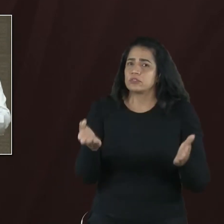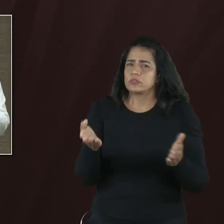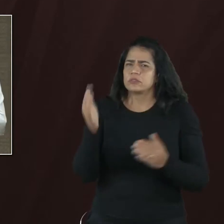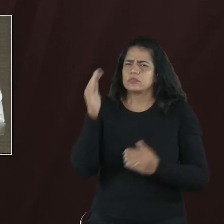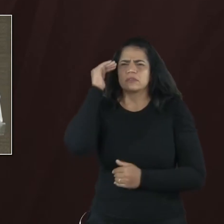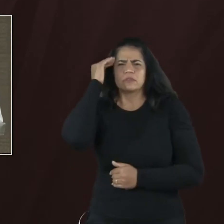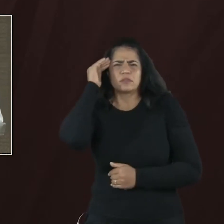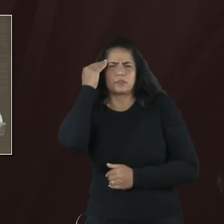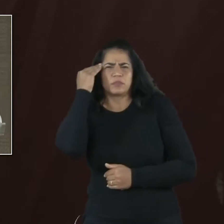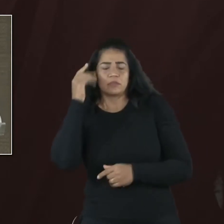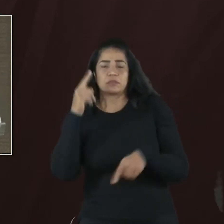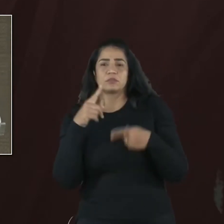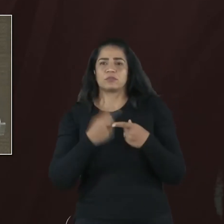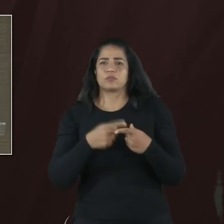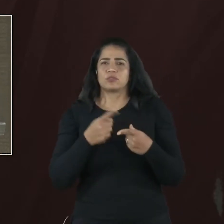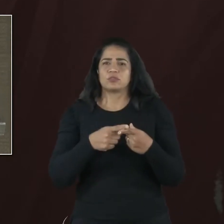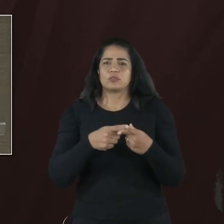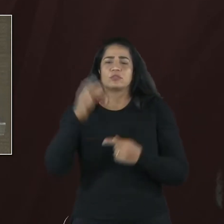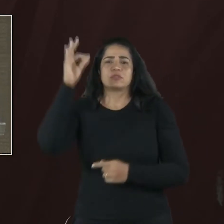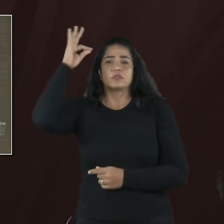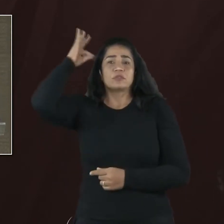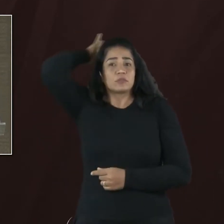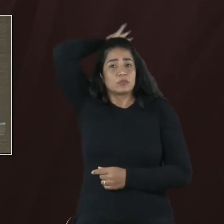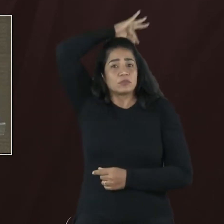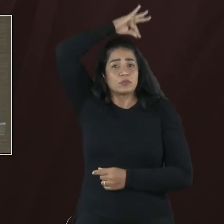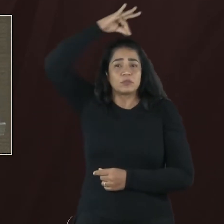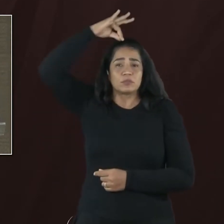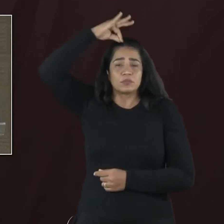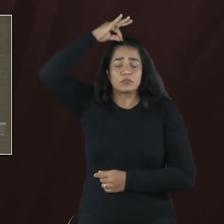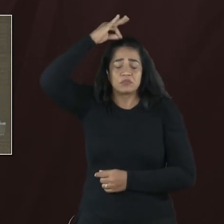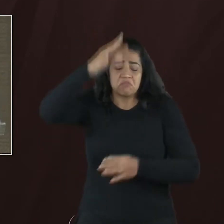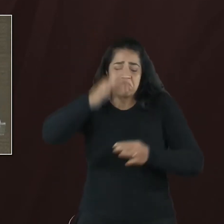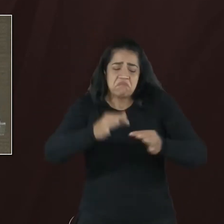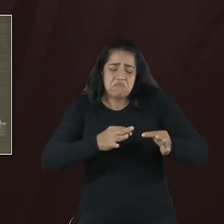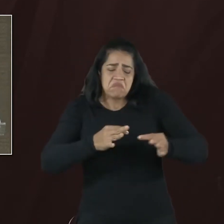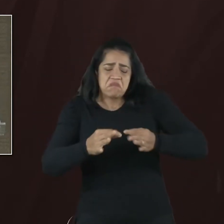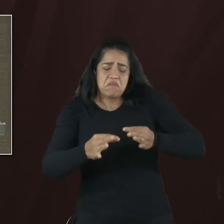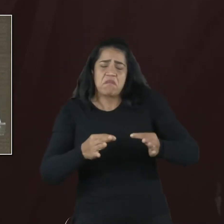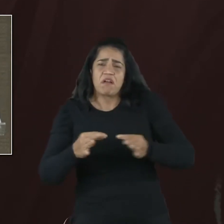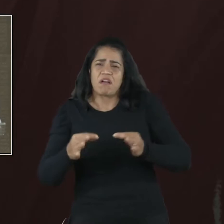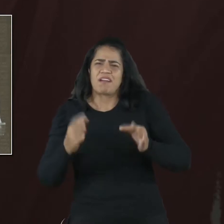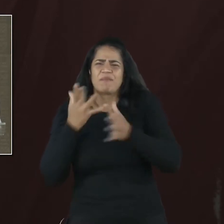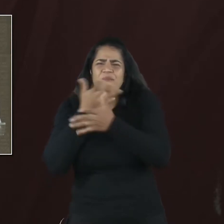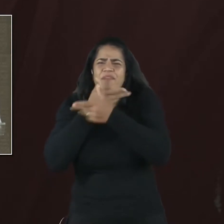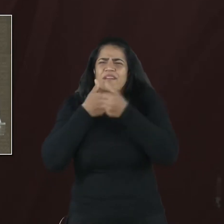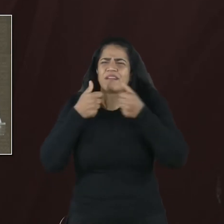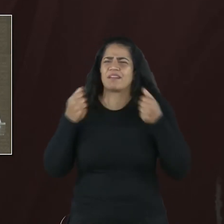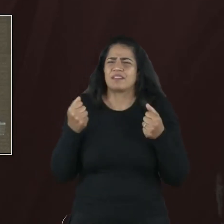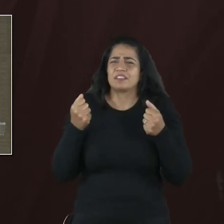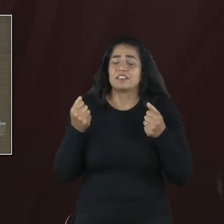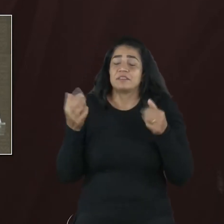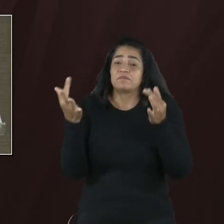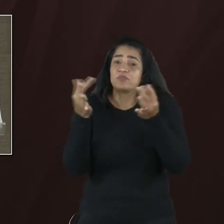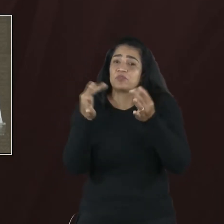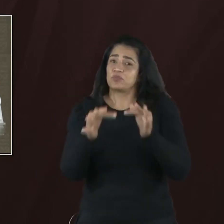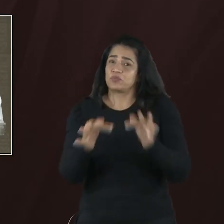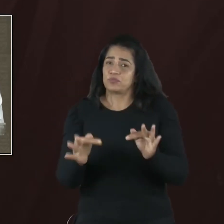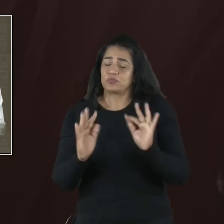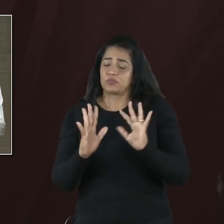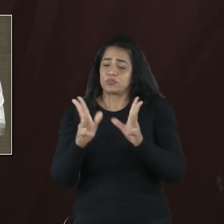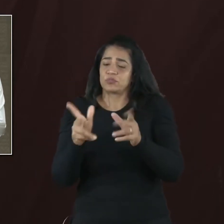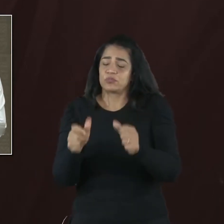tão maravilhoso. Ele faz arranjos, e no fim tudo contribui para o Evangelho,